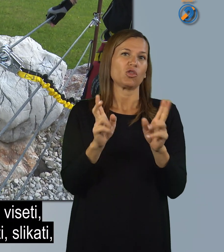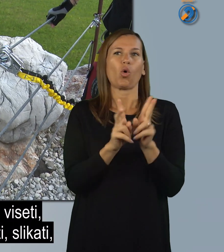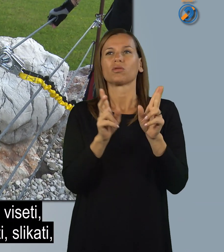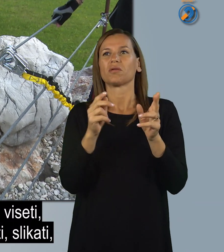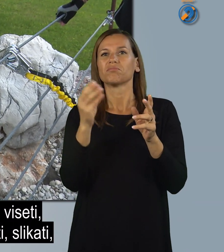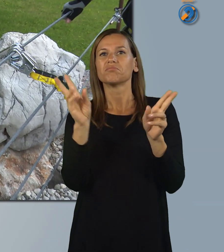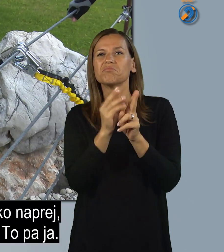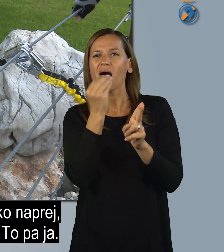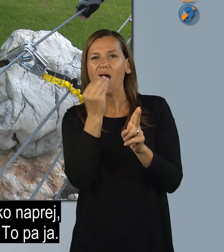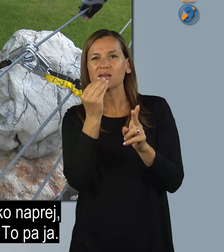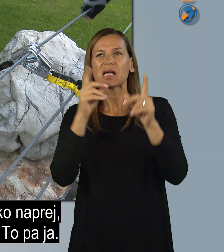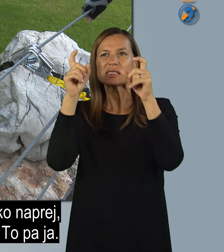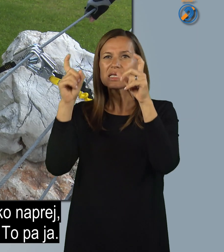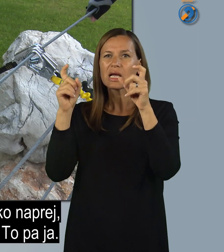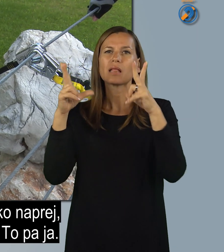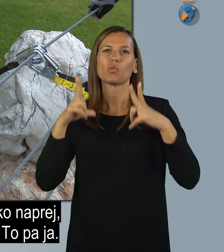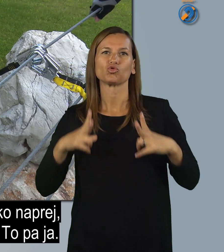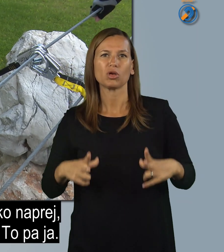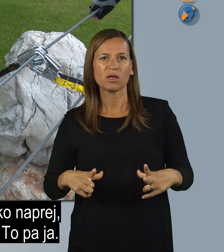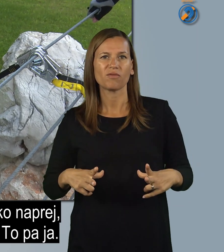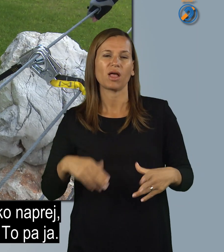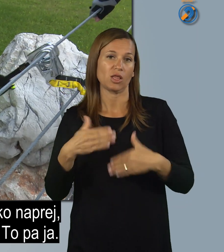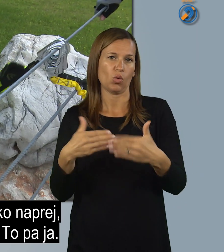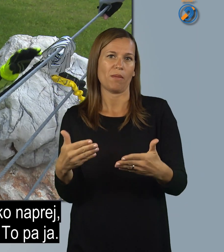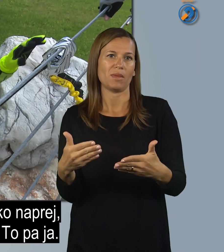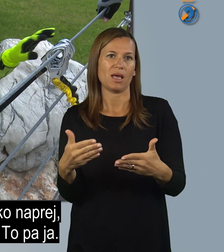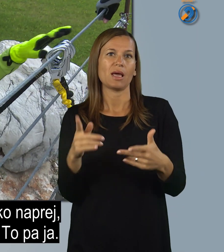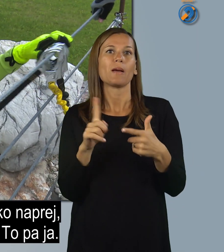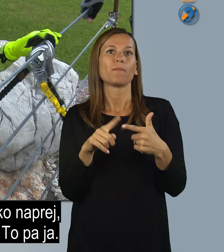malčati, slikati, počivati in tako naprej,